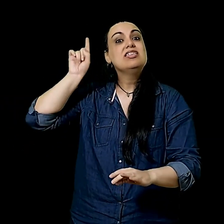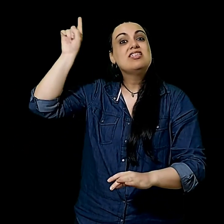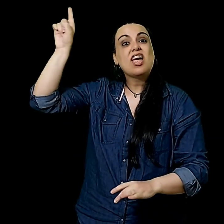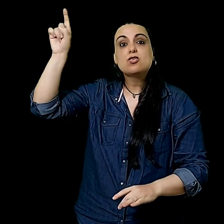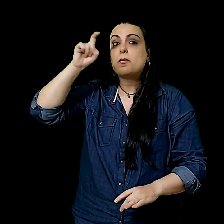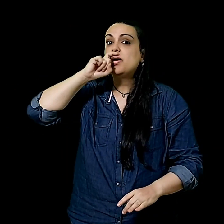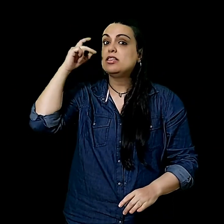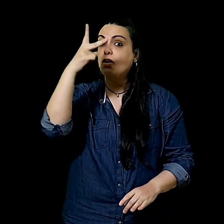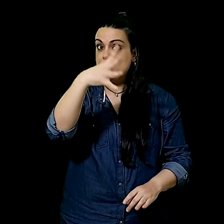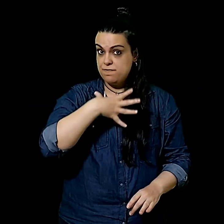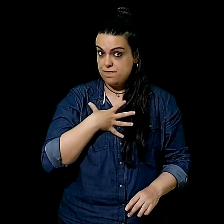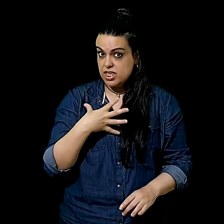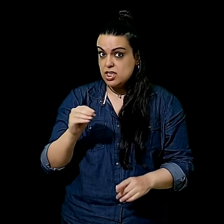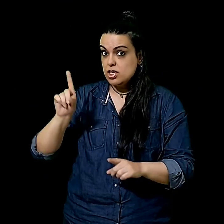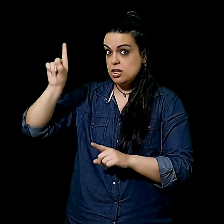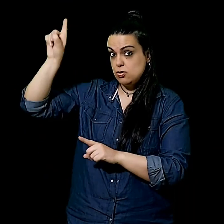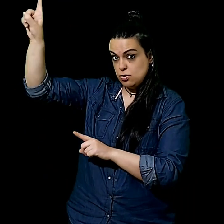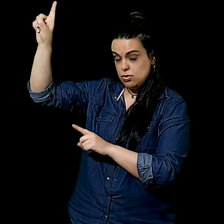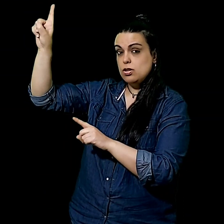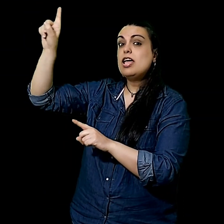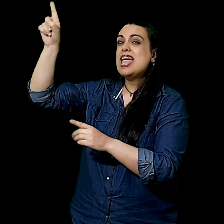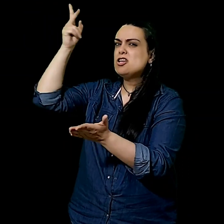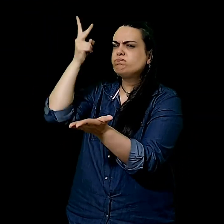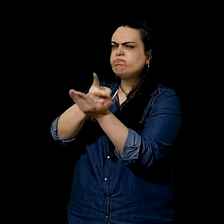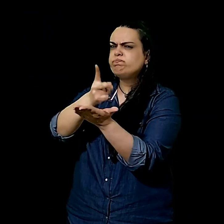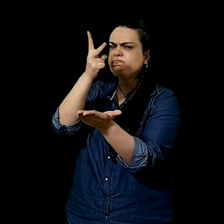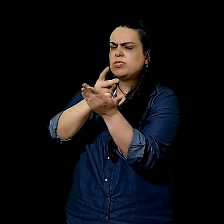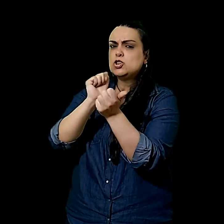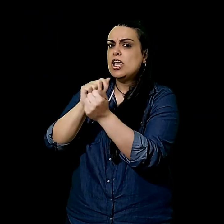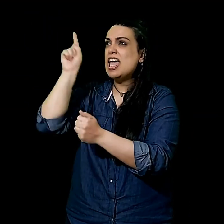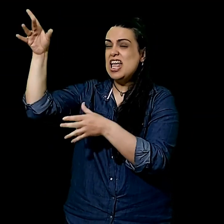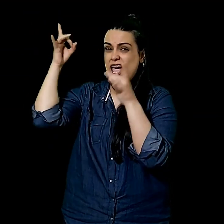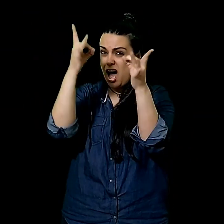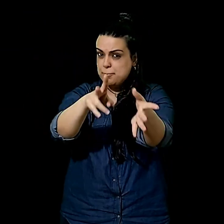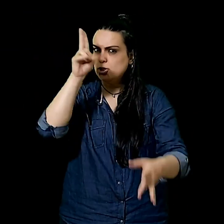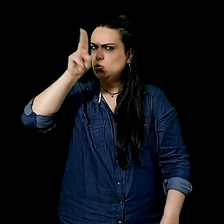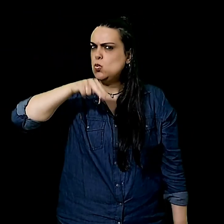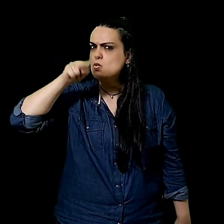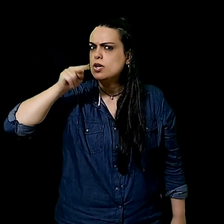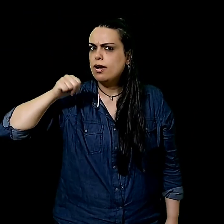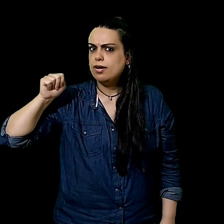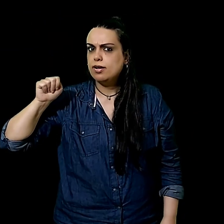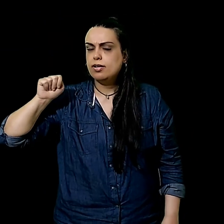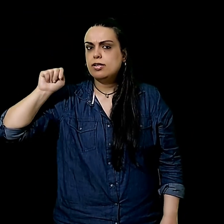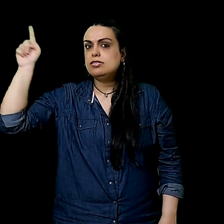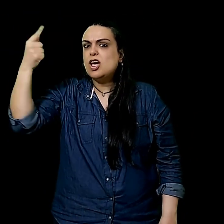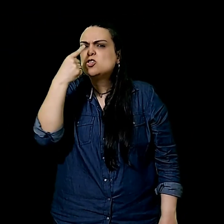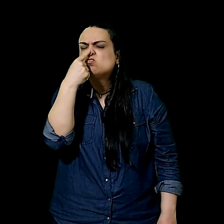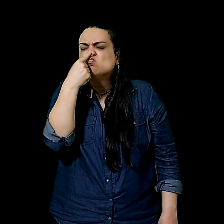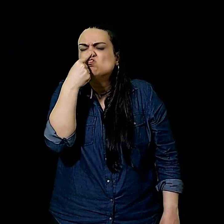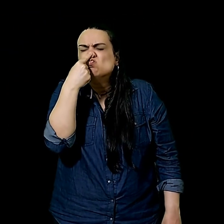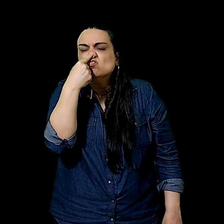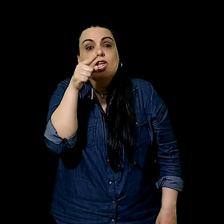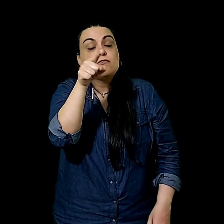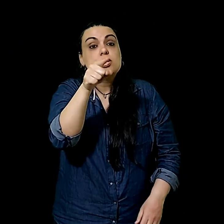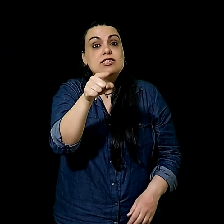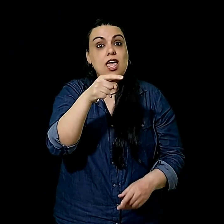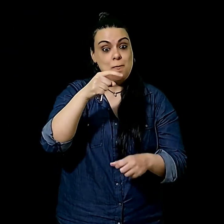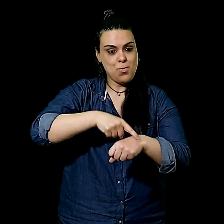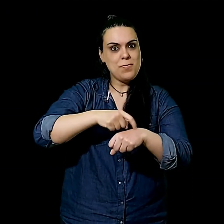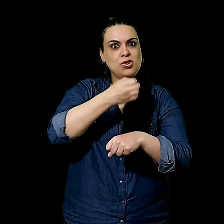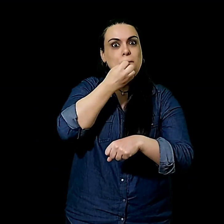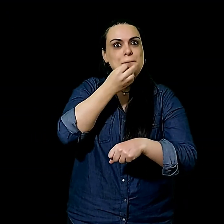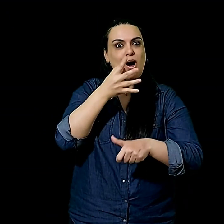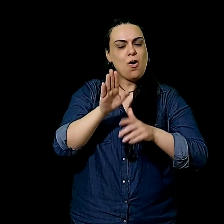a presença de Deus é sempre constante na sua vida. Ele nunca vai te abandonar, nunca vai te deixar. Se você está num momento bom no